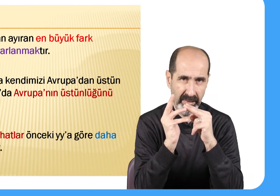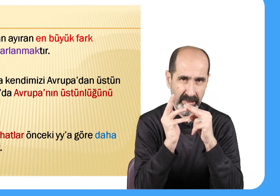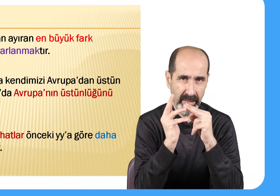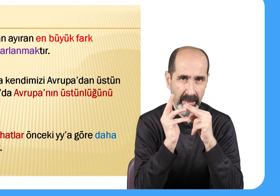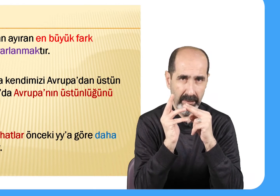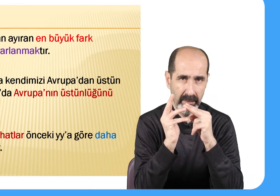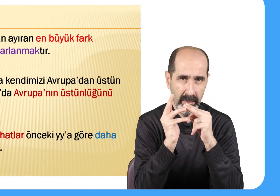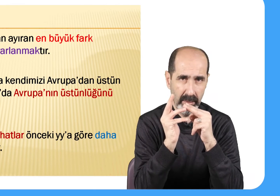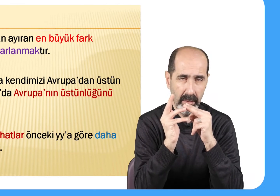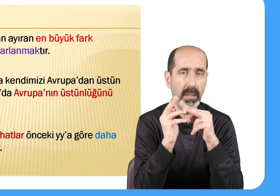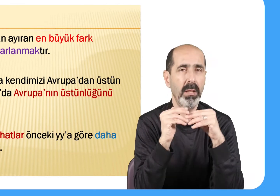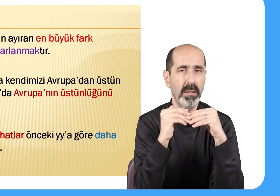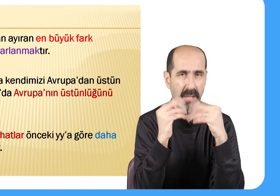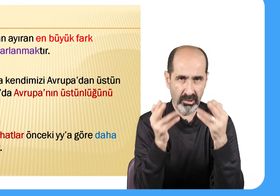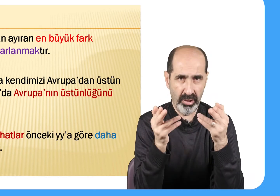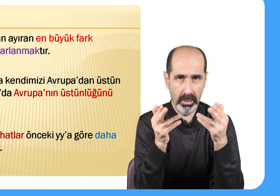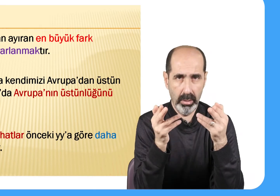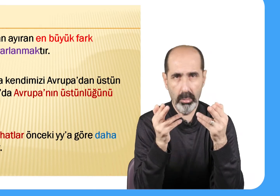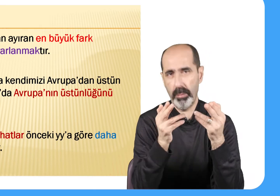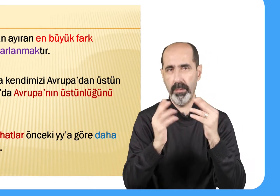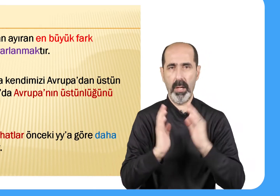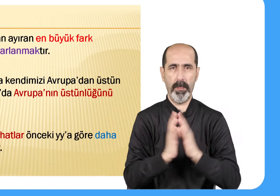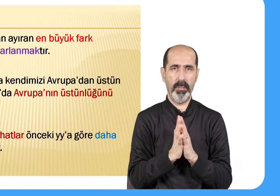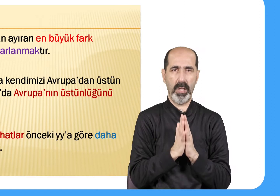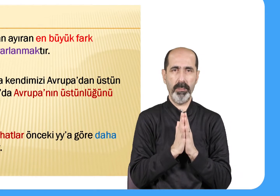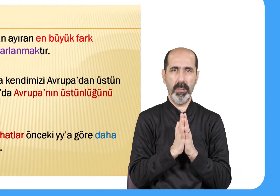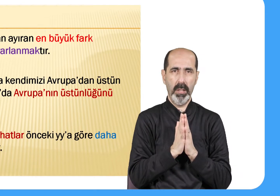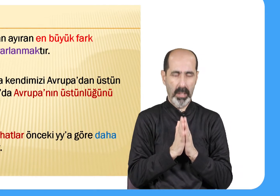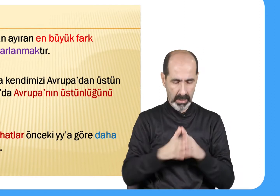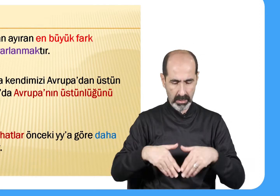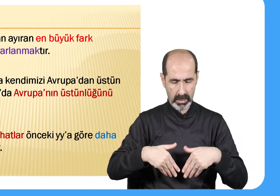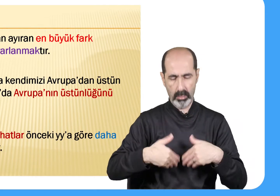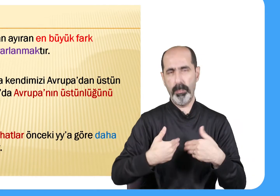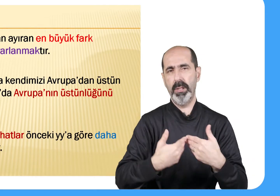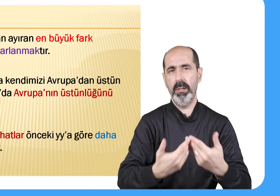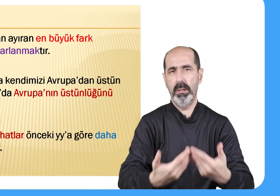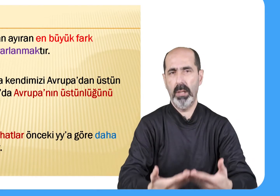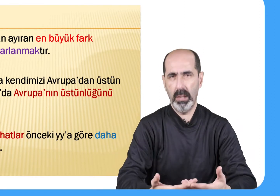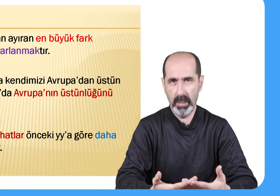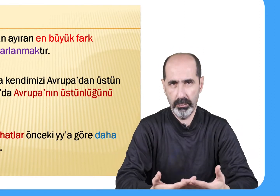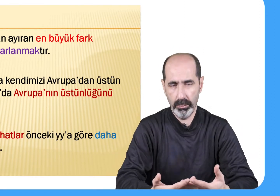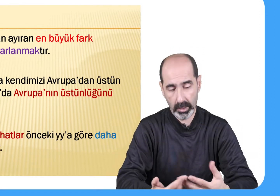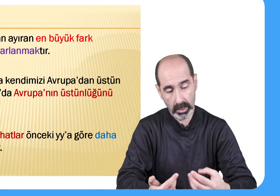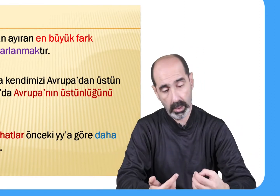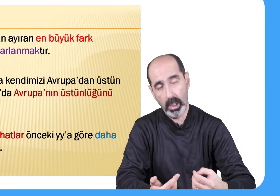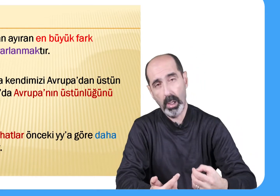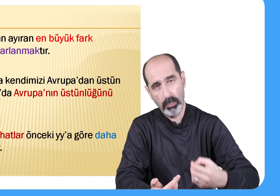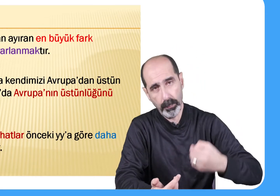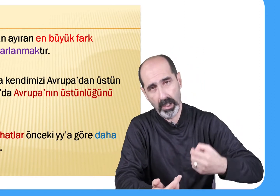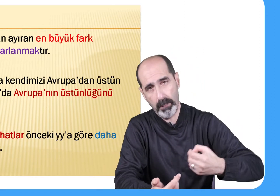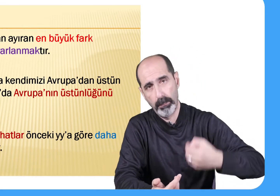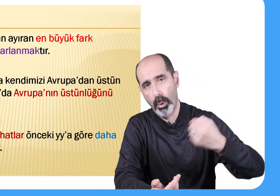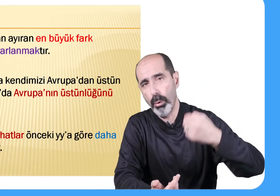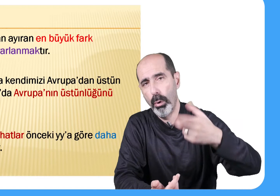teknikte ama geçti o zaman Ne yapmamız lazım Eğer Avrupa'yı yakalamak istiyorsak